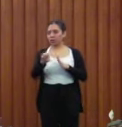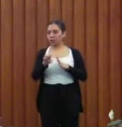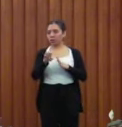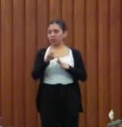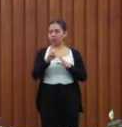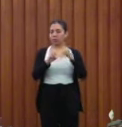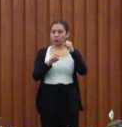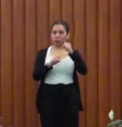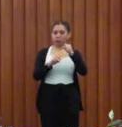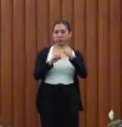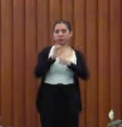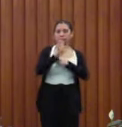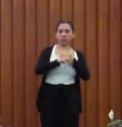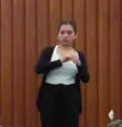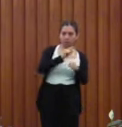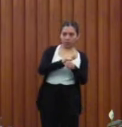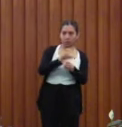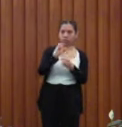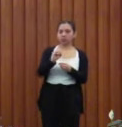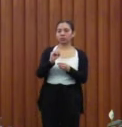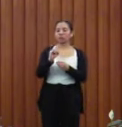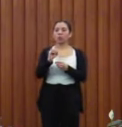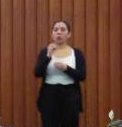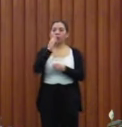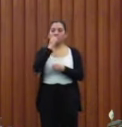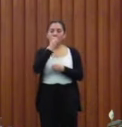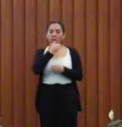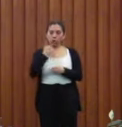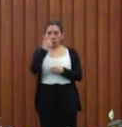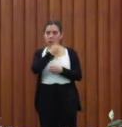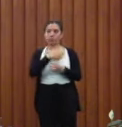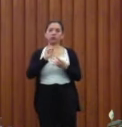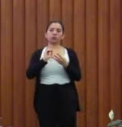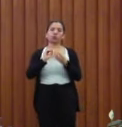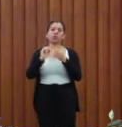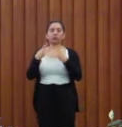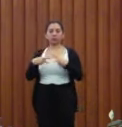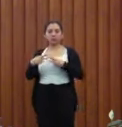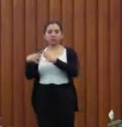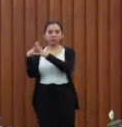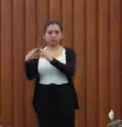animales, luchas estudiantiles, luchas de desaparición, por ejemplo, en los cuales pues sí somos